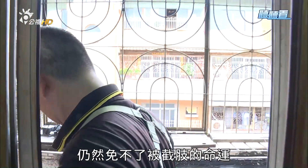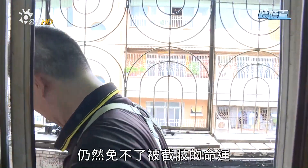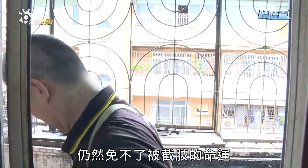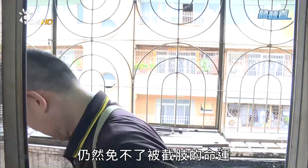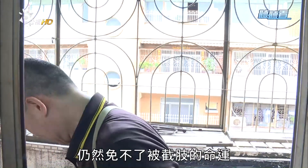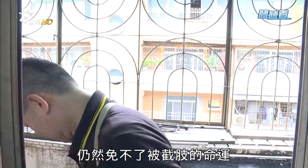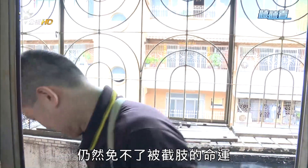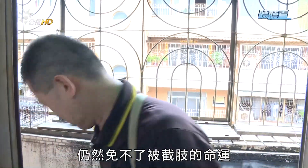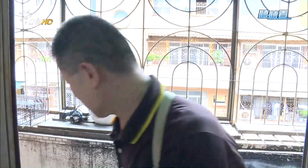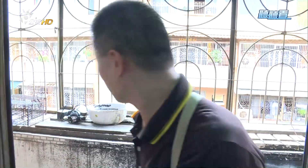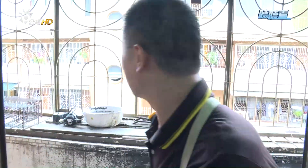运。